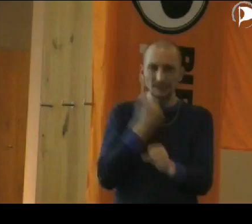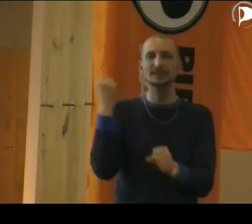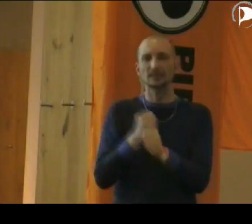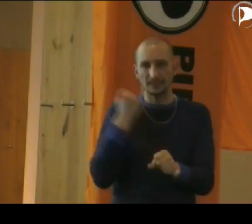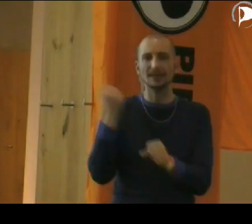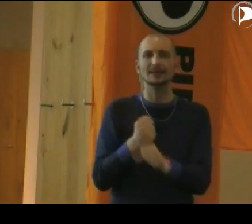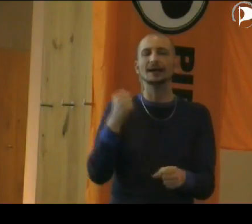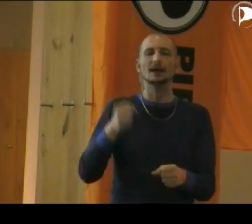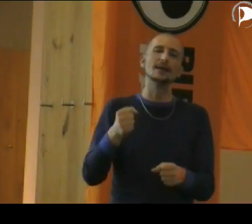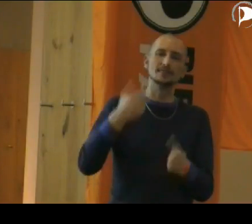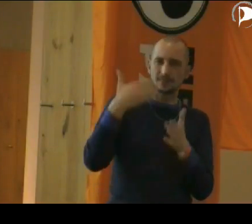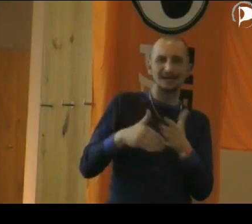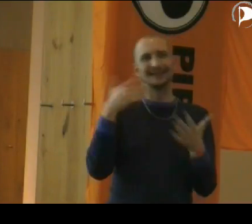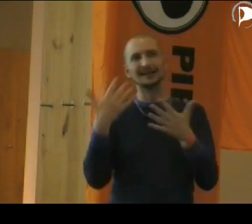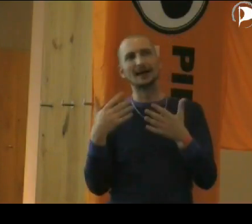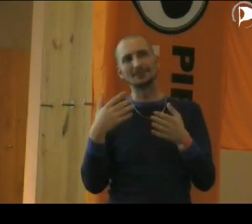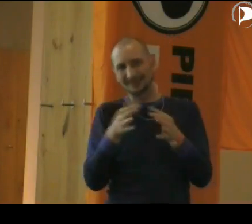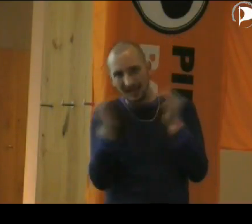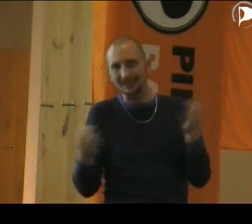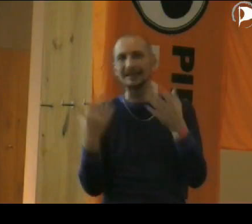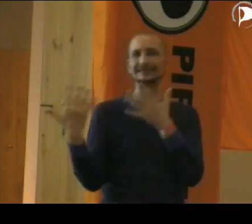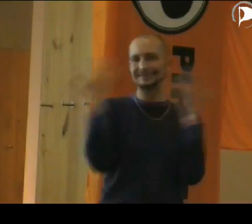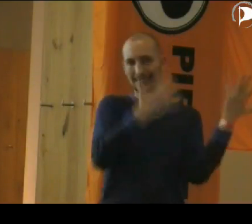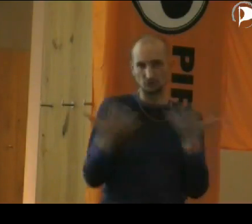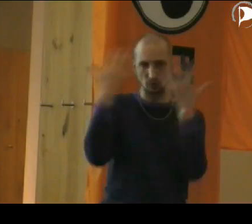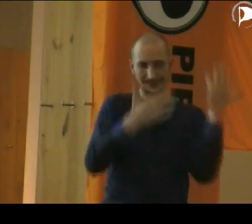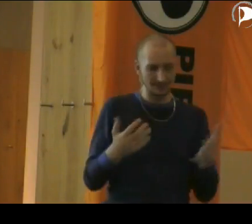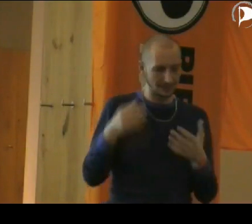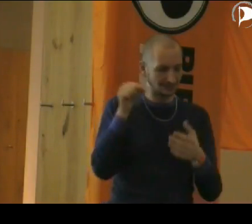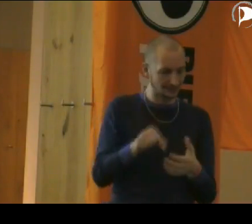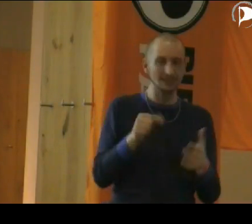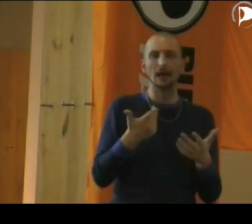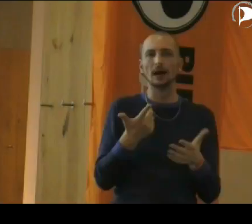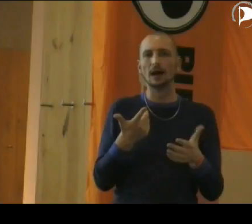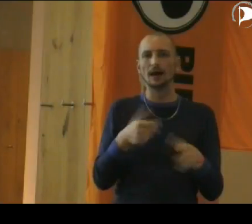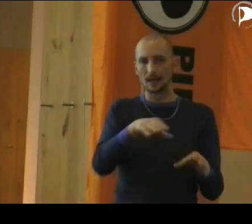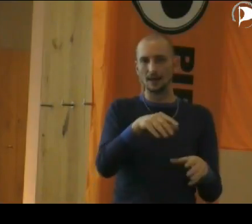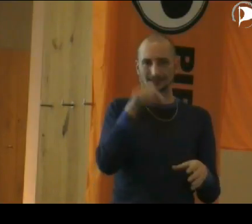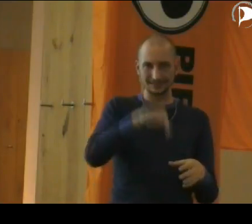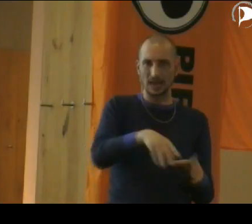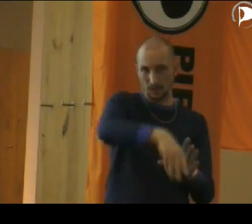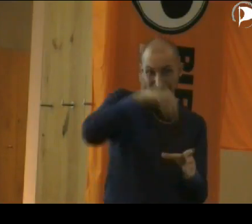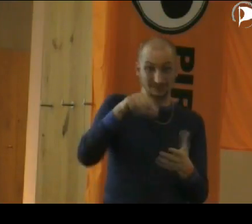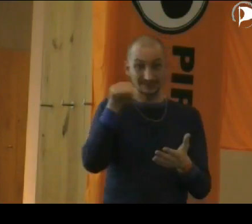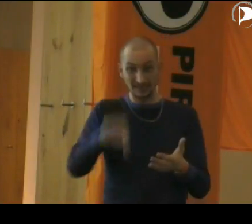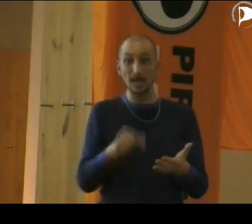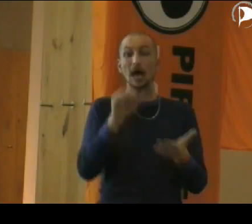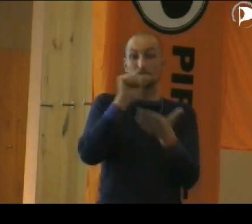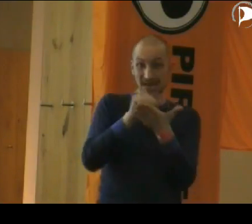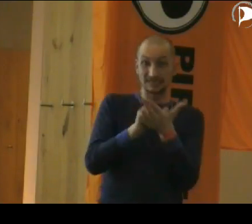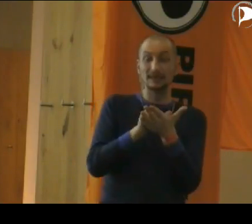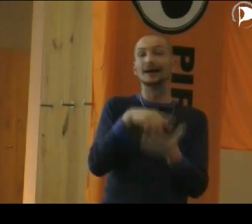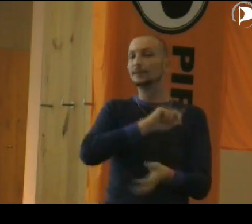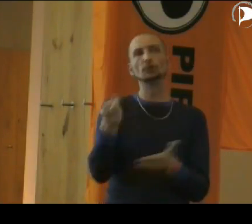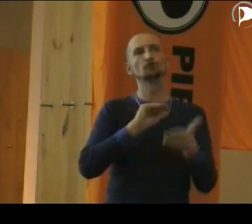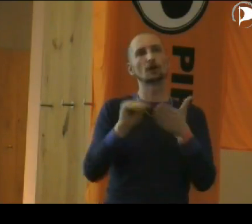zehn stunden später das buch zudem und dafür zu sorgen dass nicht ein stein frage was sie